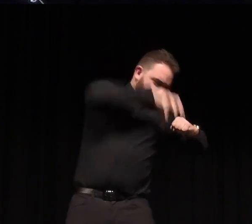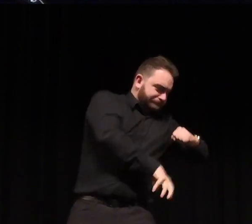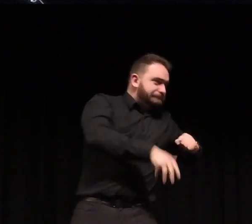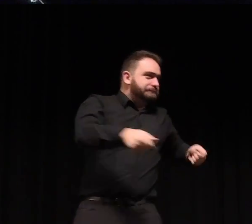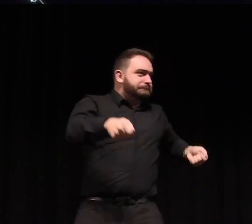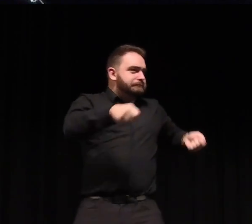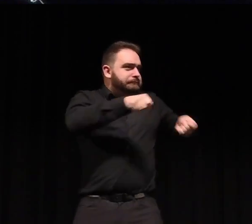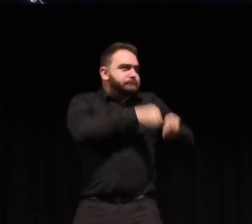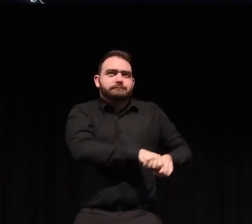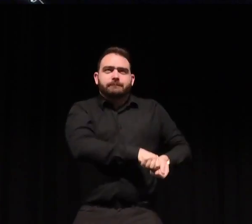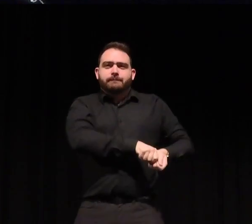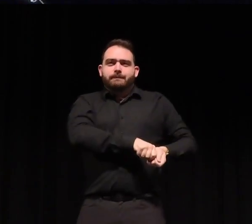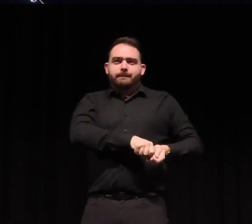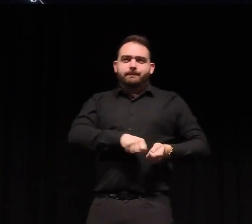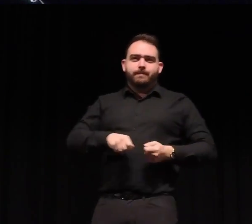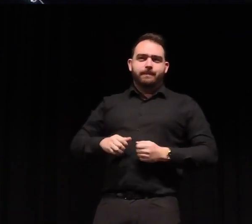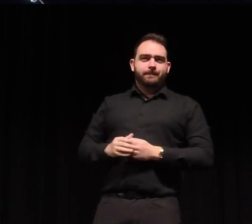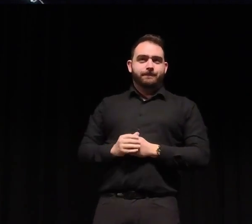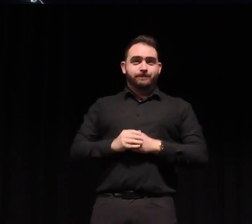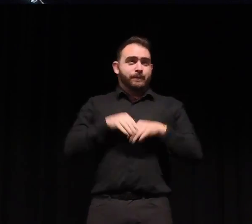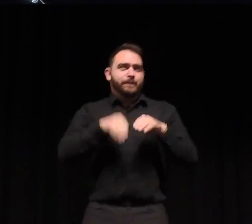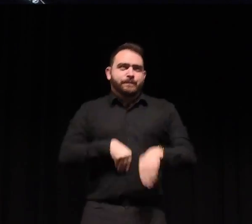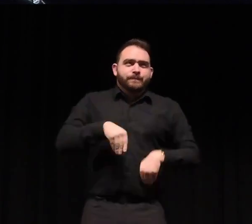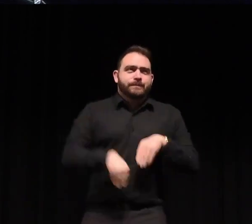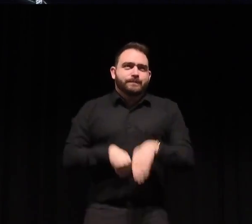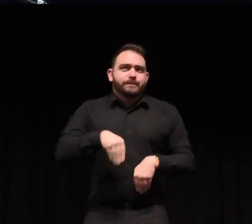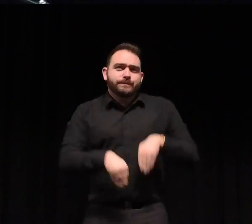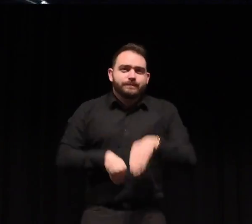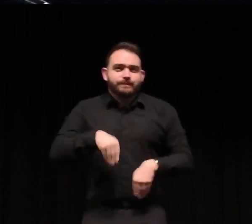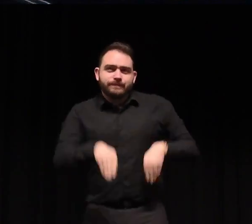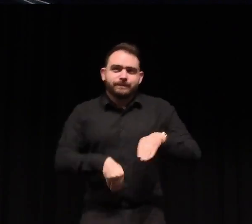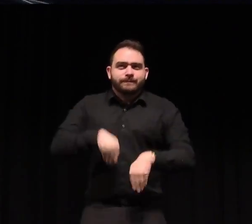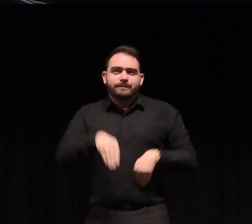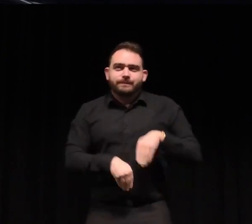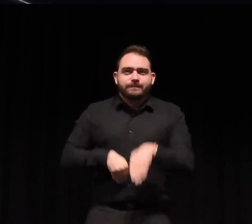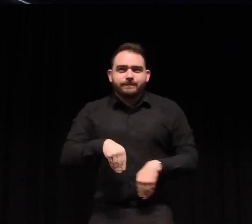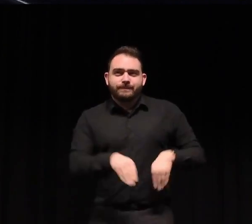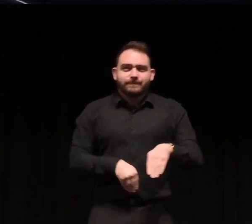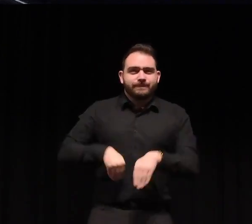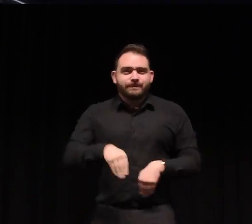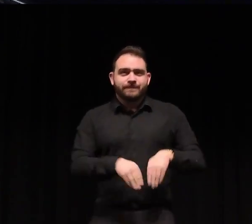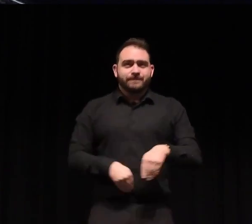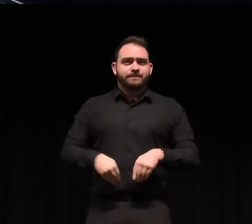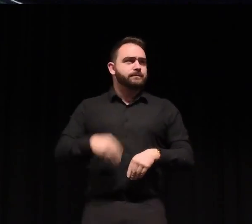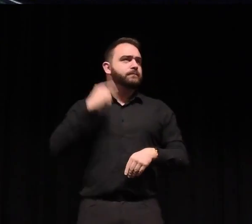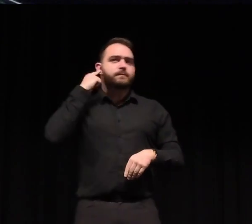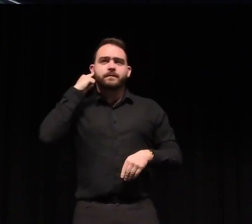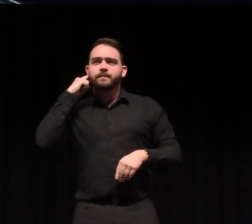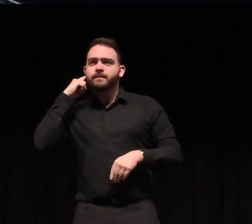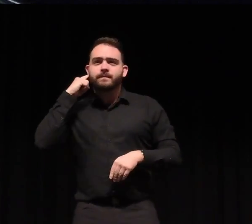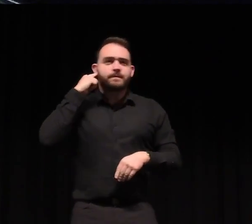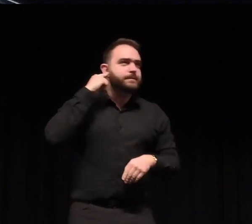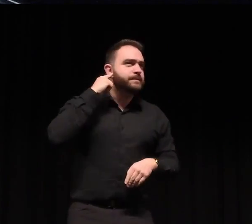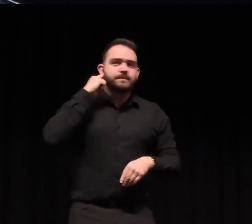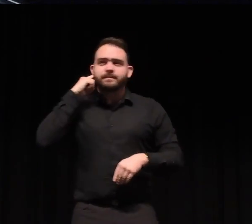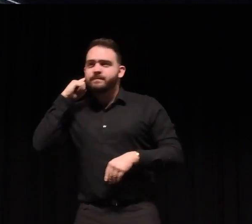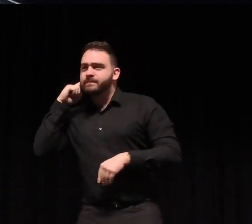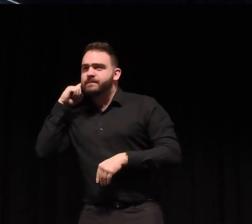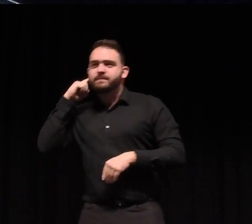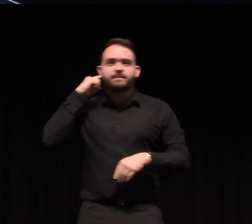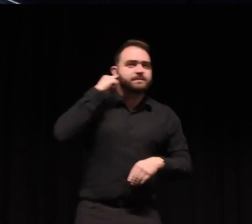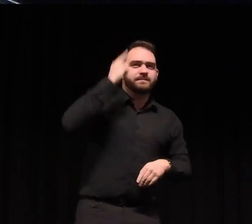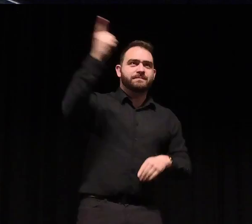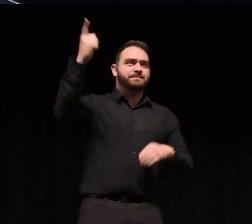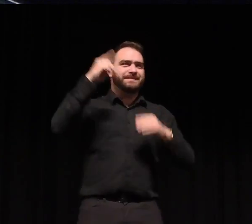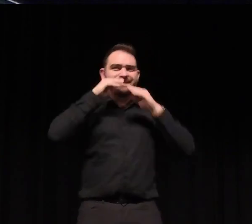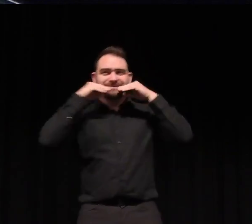chose. Il s'est mis à courir dans la forêt. Mais là, aussitôt, il a entendu un son qui était tellement beau que ça l'a fait sourire